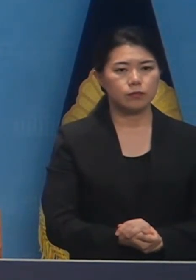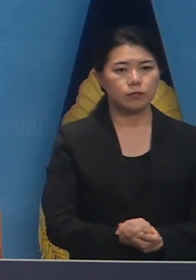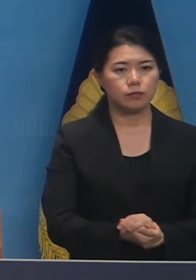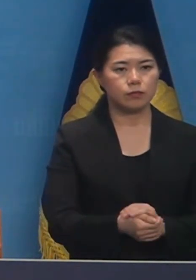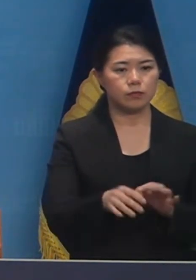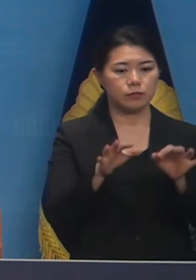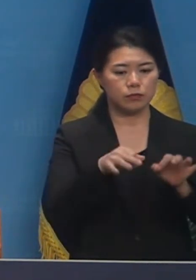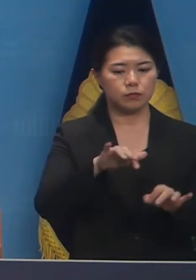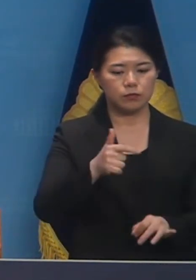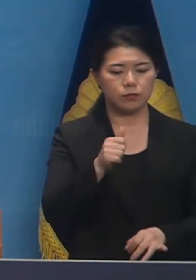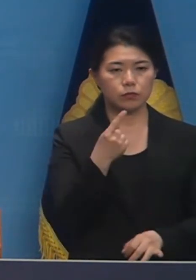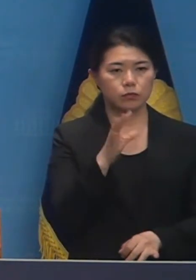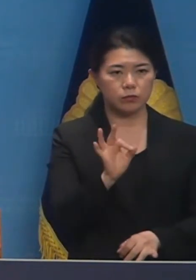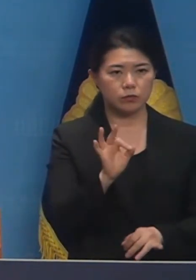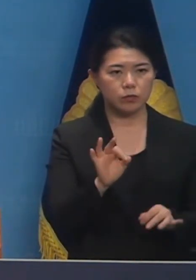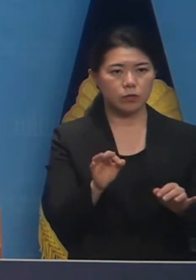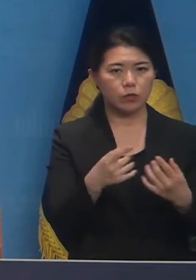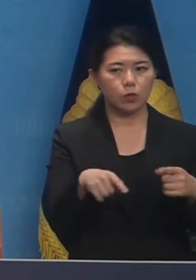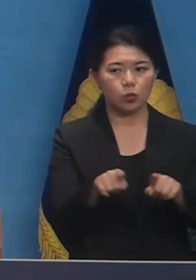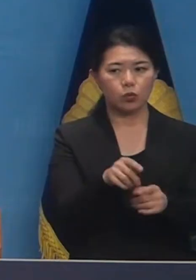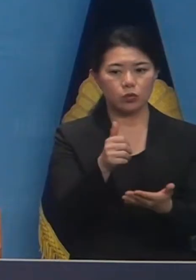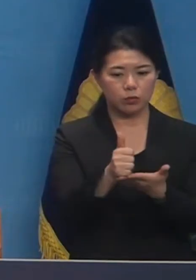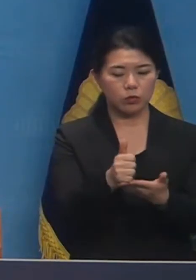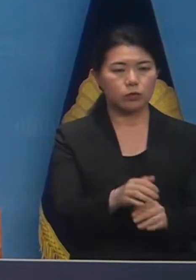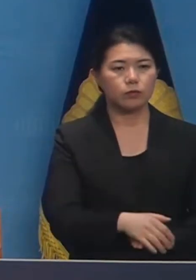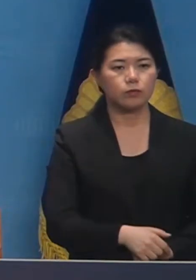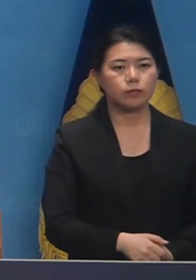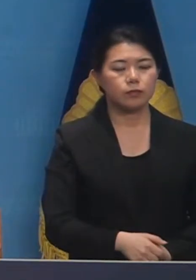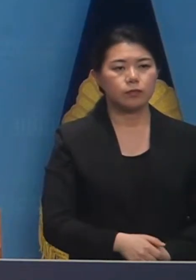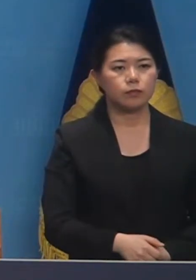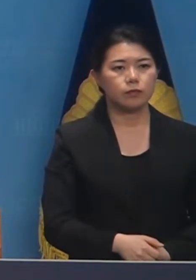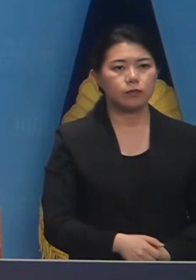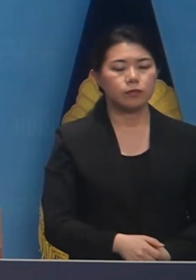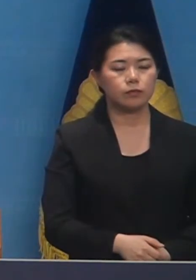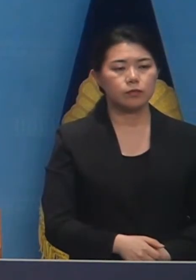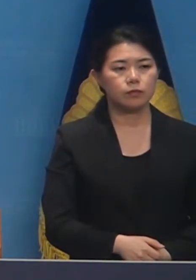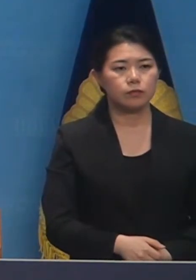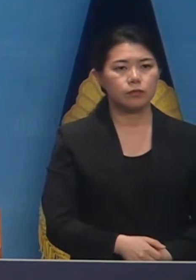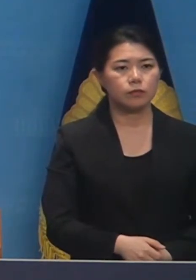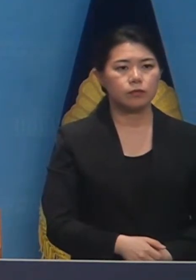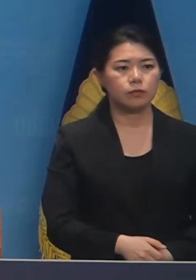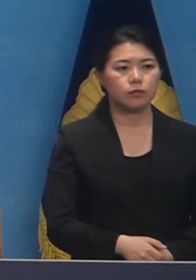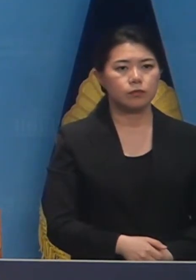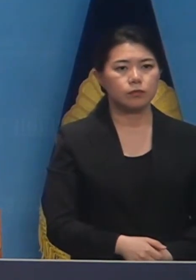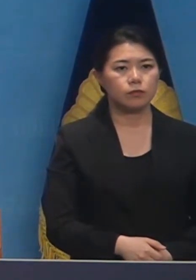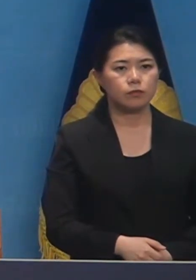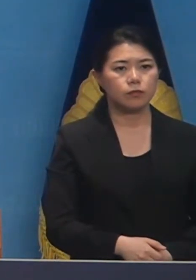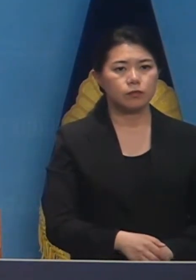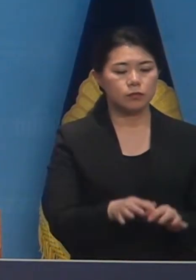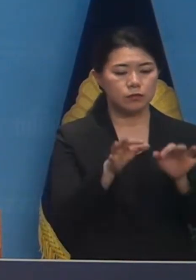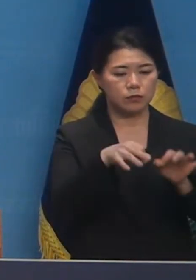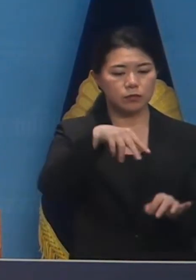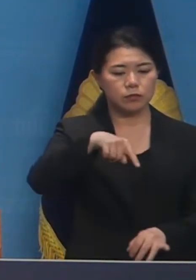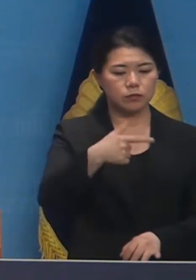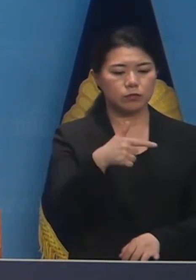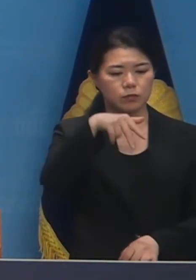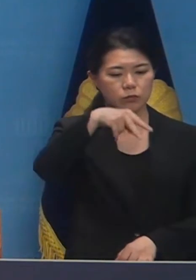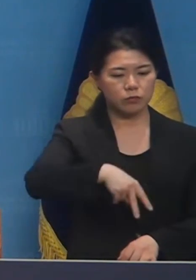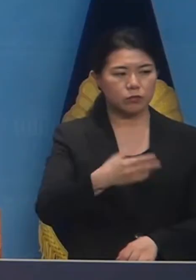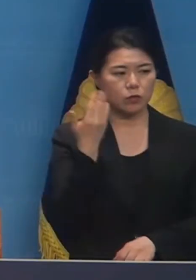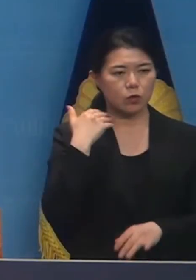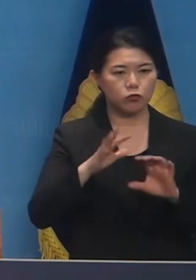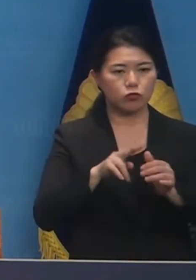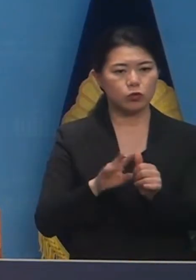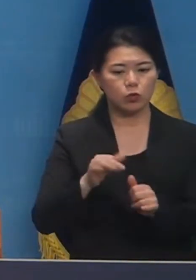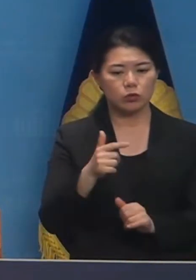예자연의 김진홍 공동대표님 오셨습니다. 그리고 또 역시 김순규 전